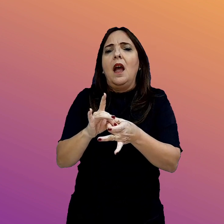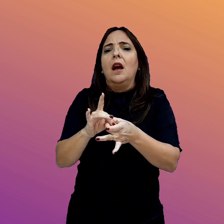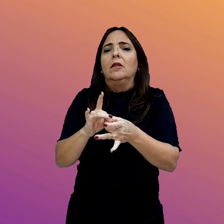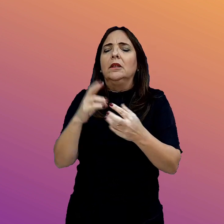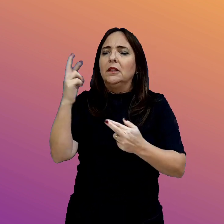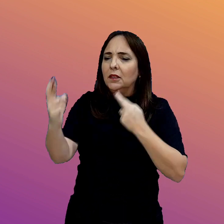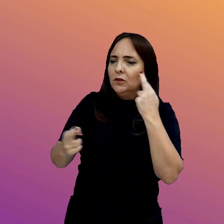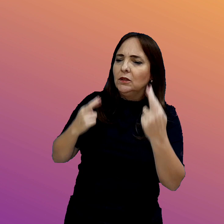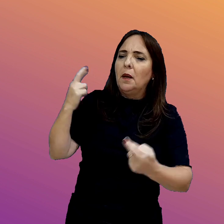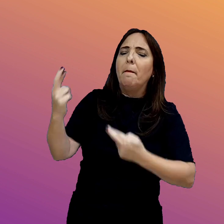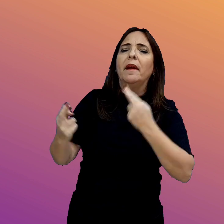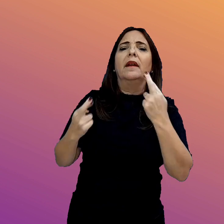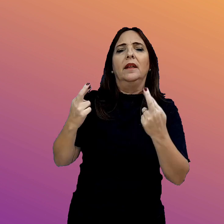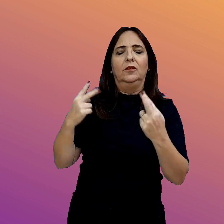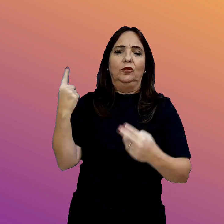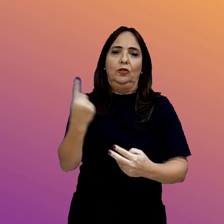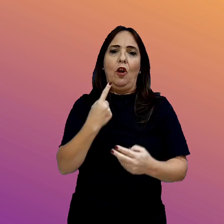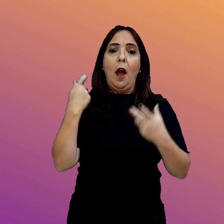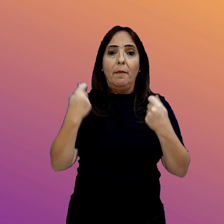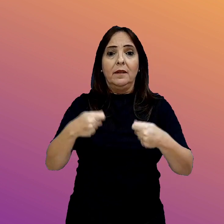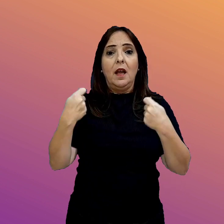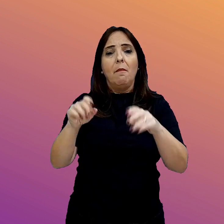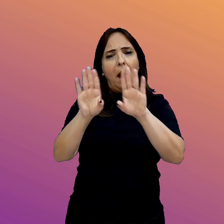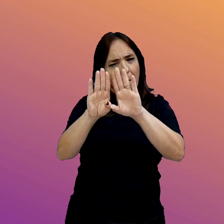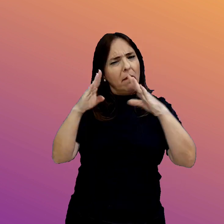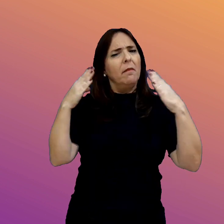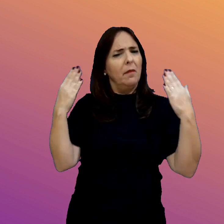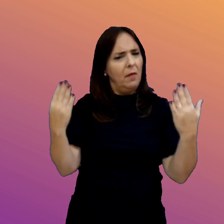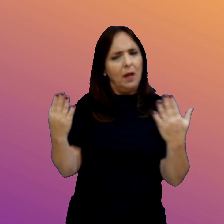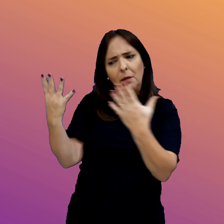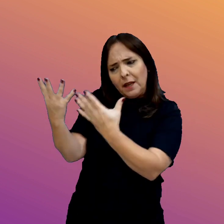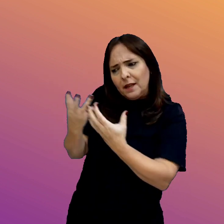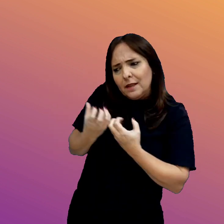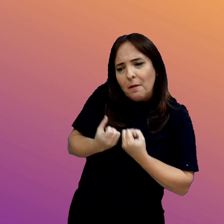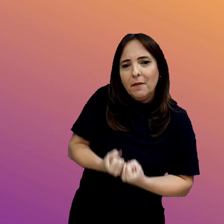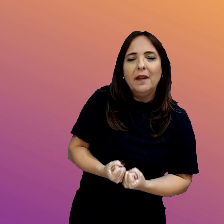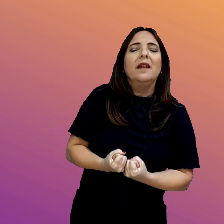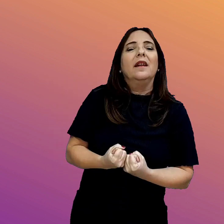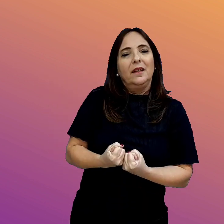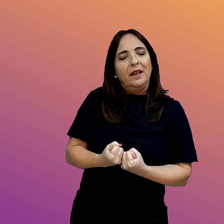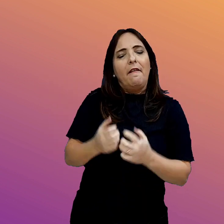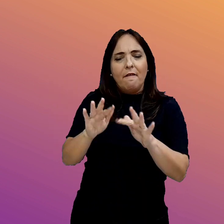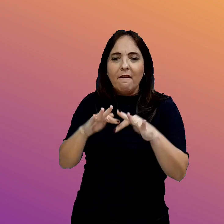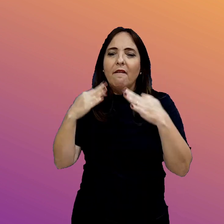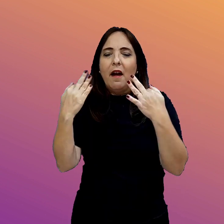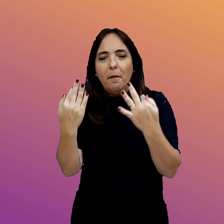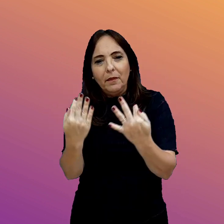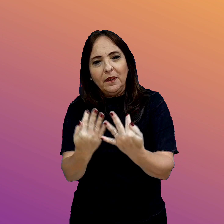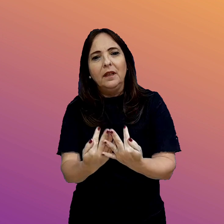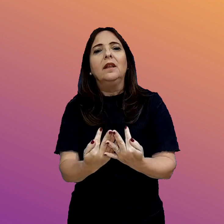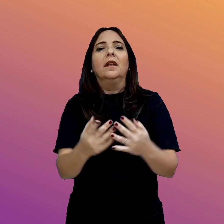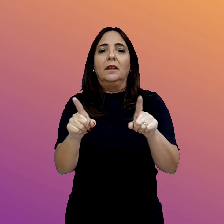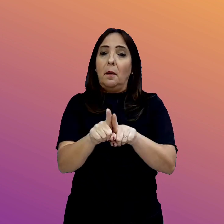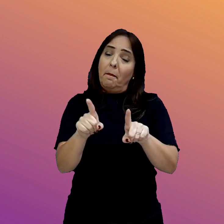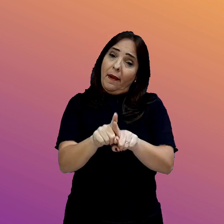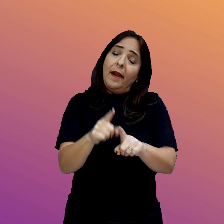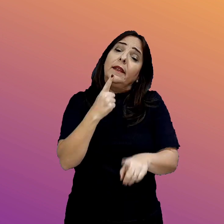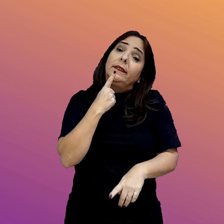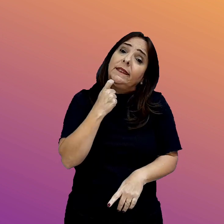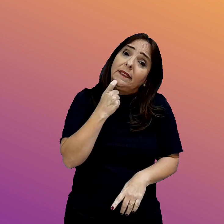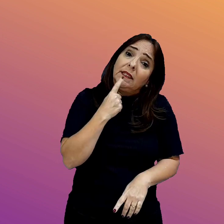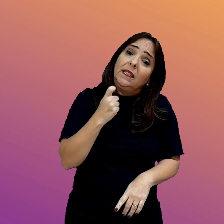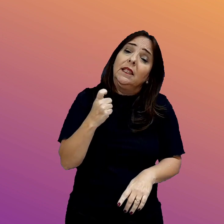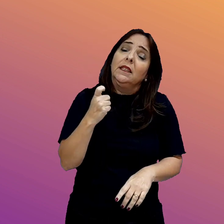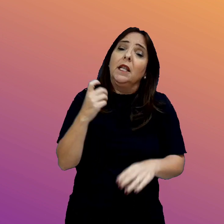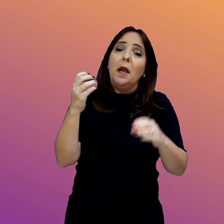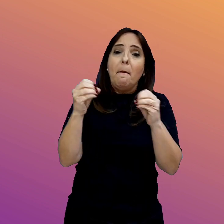sempre abertas para receber, para acolher também esses nossos parentes que são nosso sangue e estão